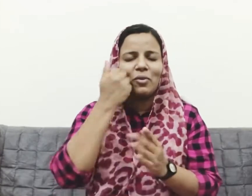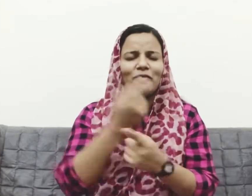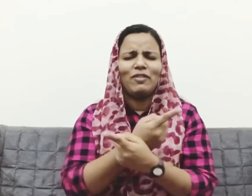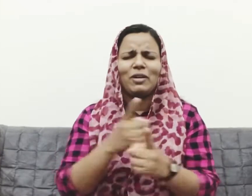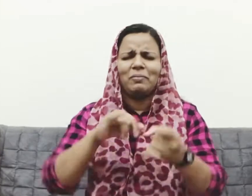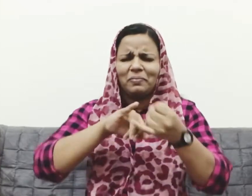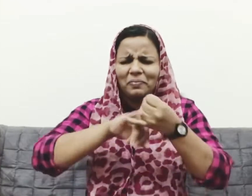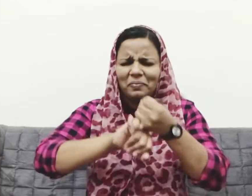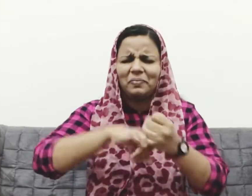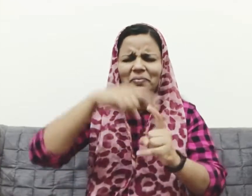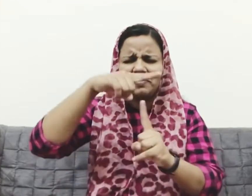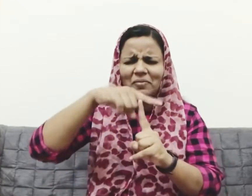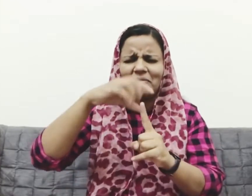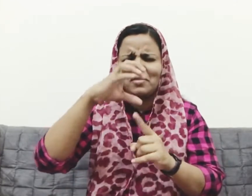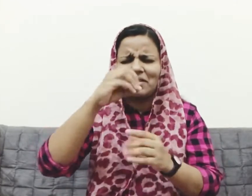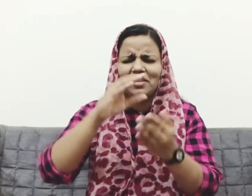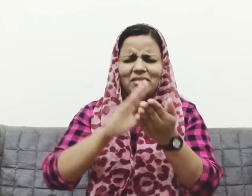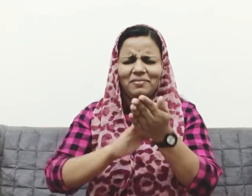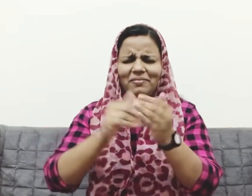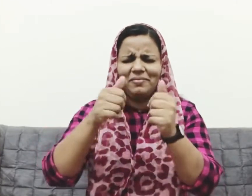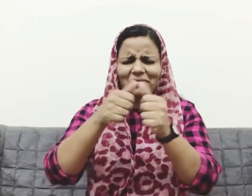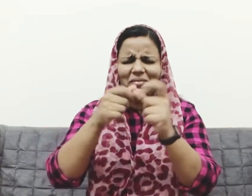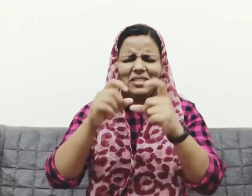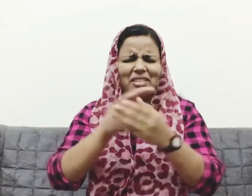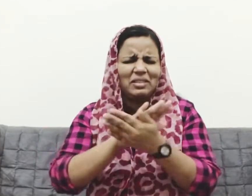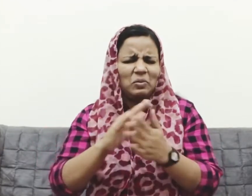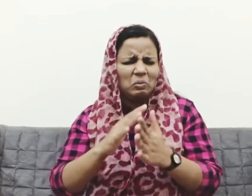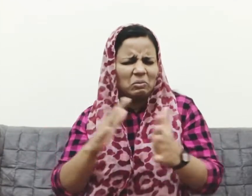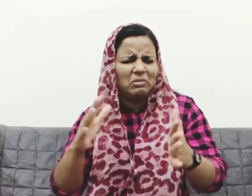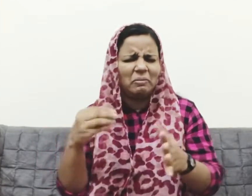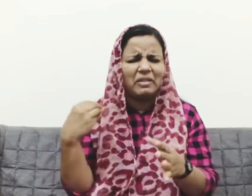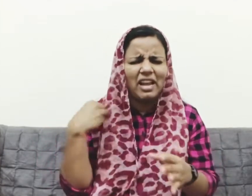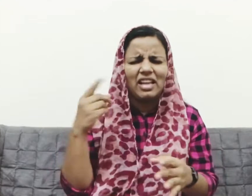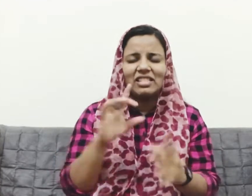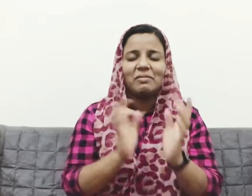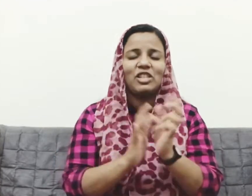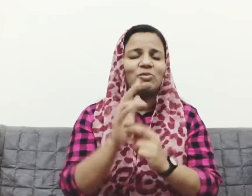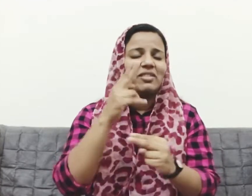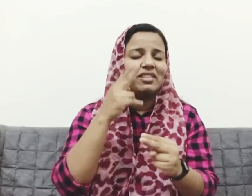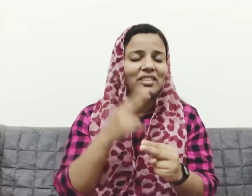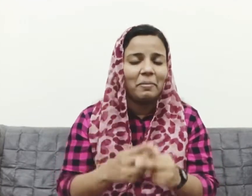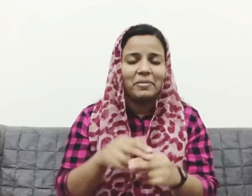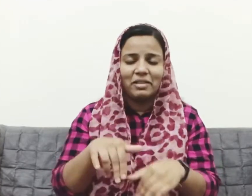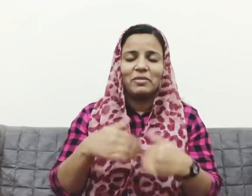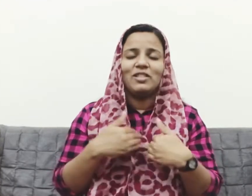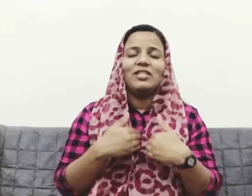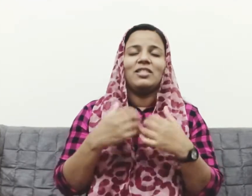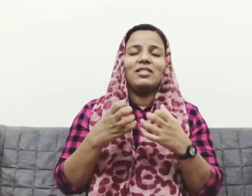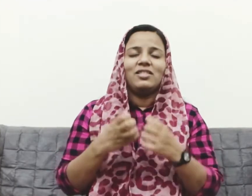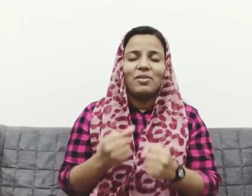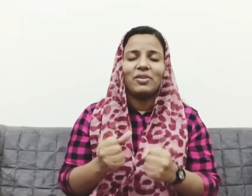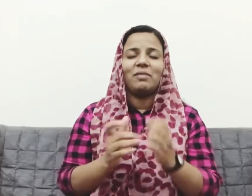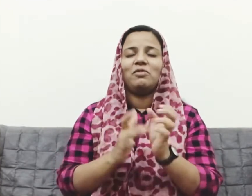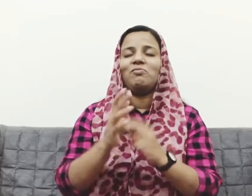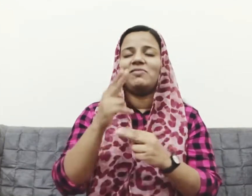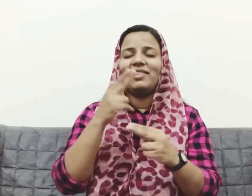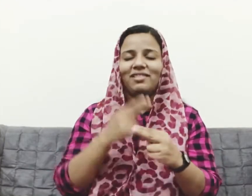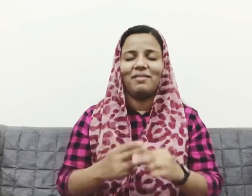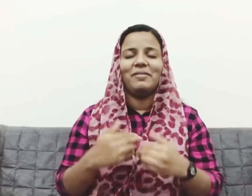ഉണ്ടാകട്ടെ. വയറ് വീർത്തിരിക്കുന്ന ഒരു അനുഭവം ആമേൻ ഉള്ളവർ ഇന്ന് പകൽക്കാലം യേശു ക്രിസ്തുവിൻ്റെ നാമത്തിൽ സൗഖ്യമാകട്ടെ. യേശു ക്രിസ്തുവിൻ്റെ നാമത്തിൽ